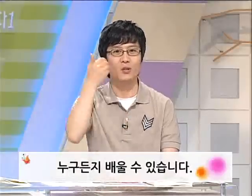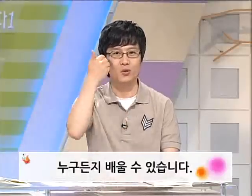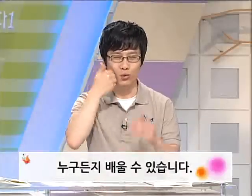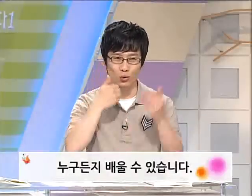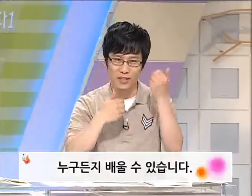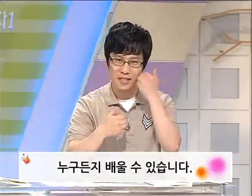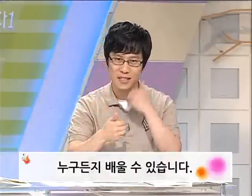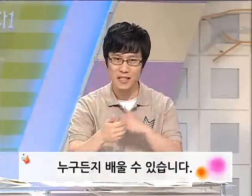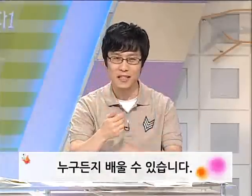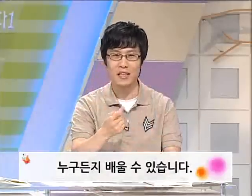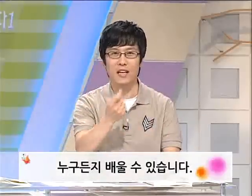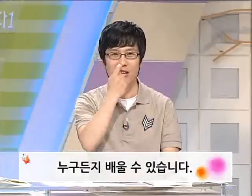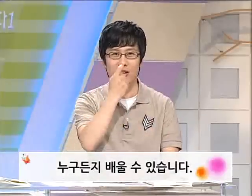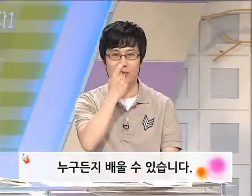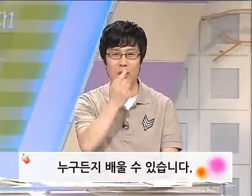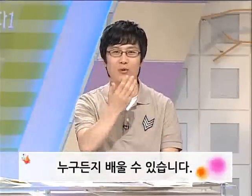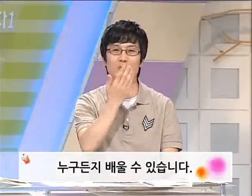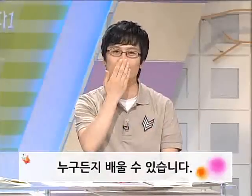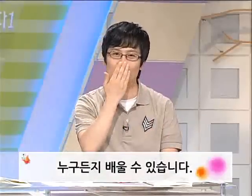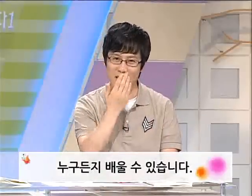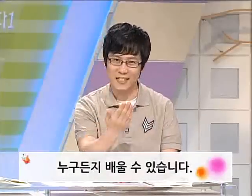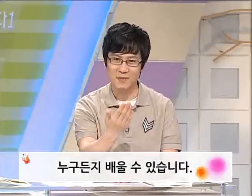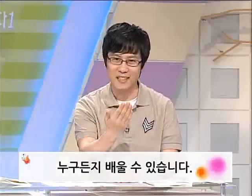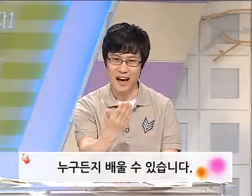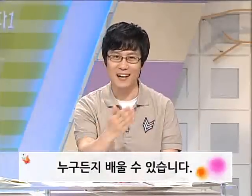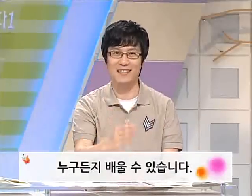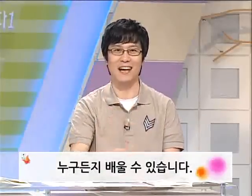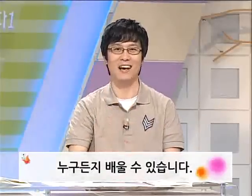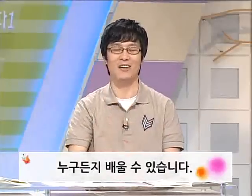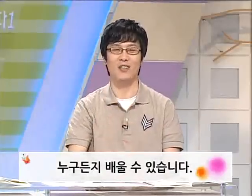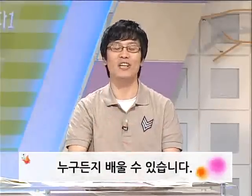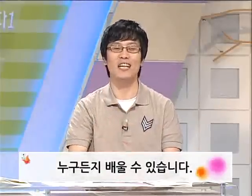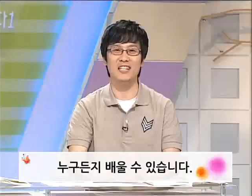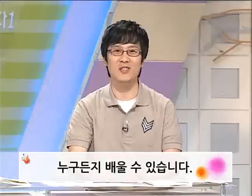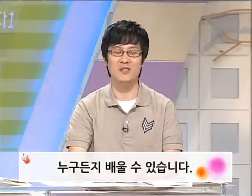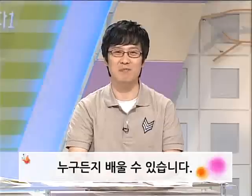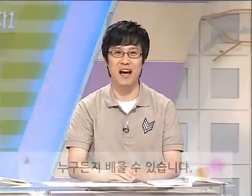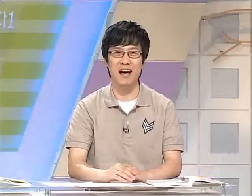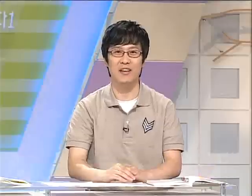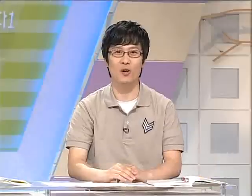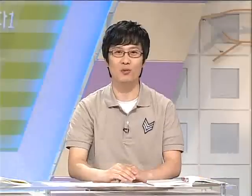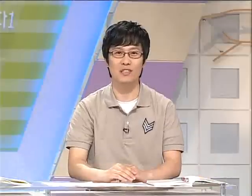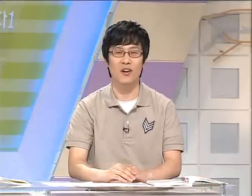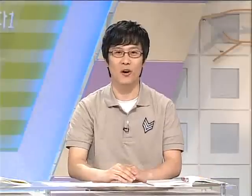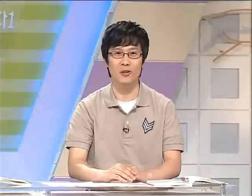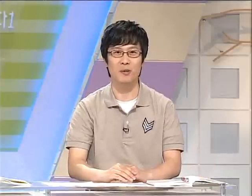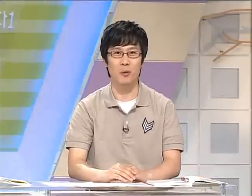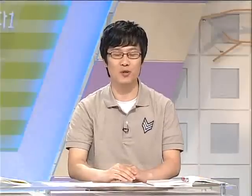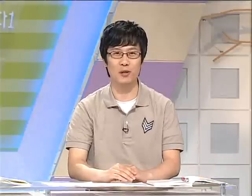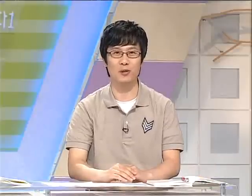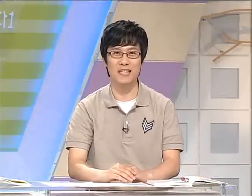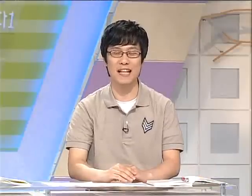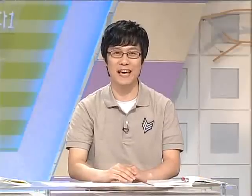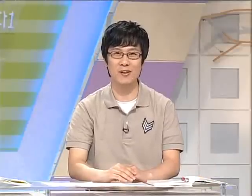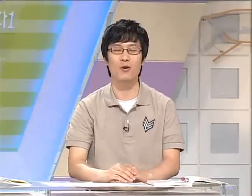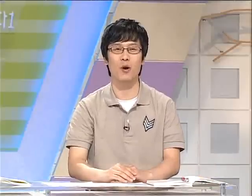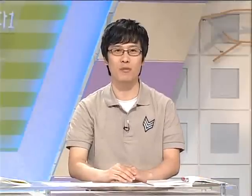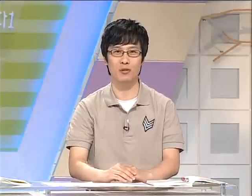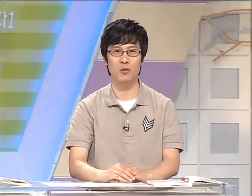누구든지 배울 수 있습니다. 자, 여기까지였습니다. 여러분은 어떻게 복습하고 계시나요? 화면으로